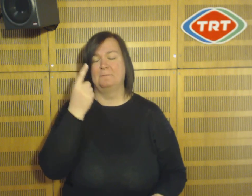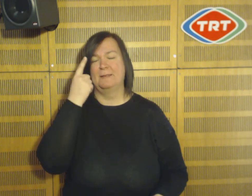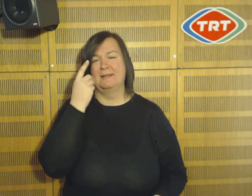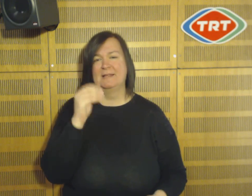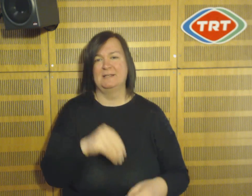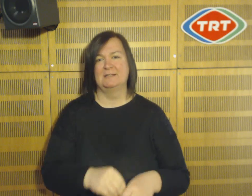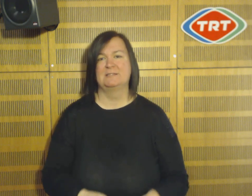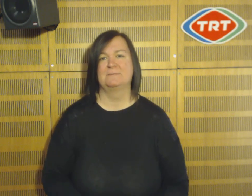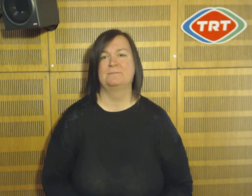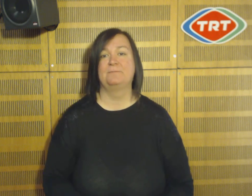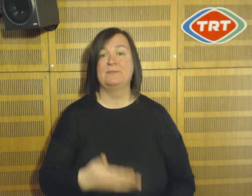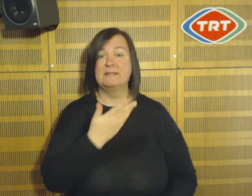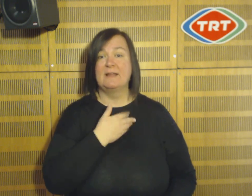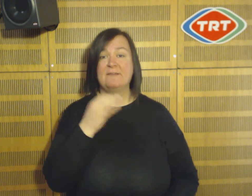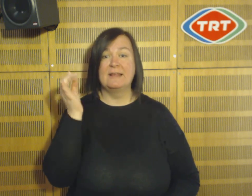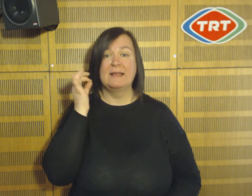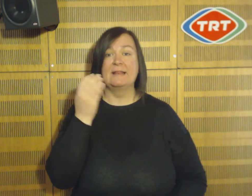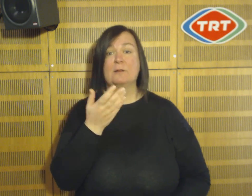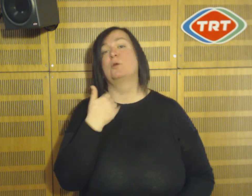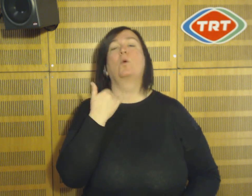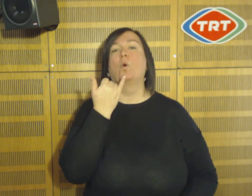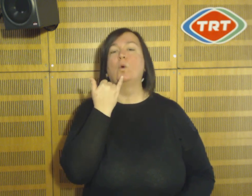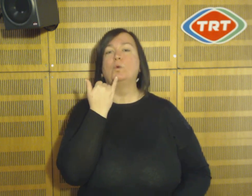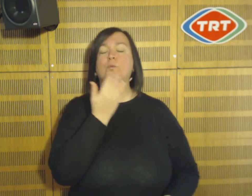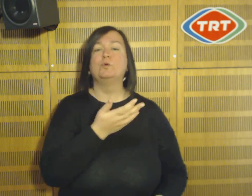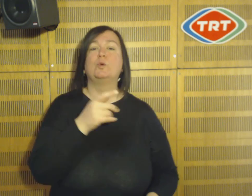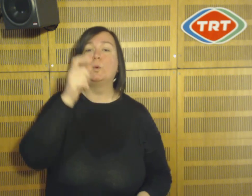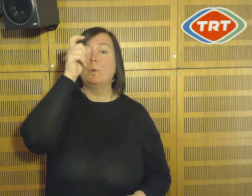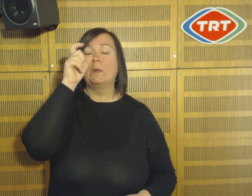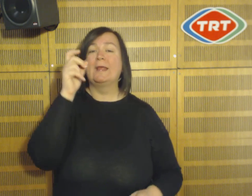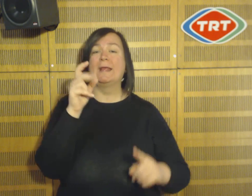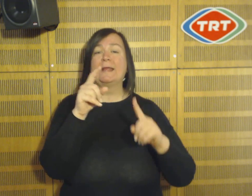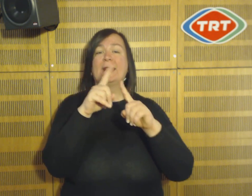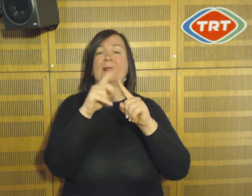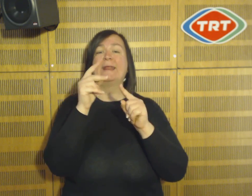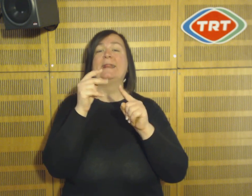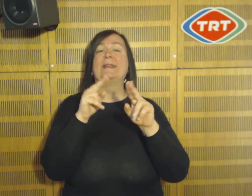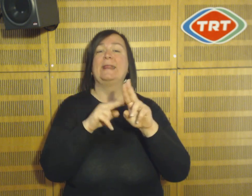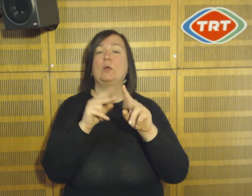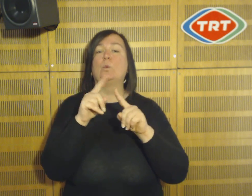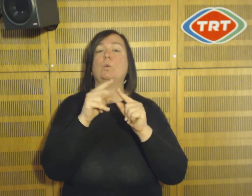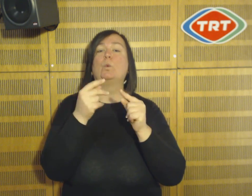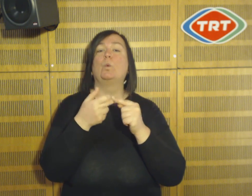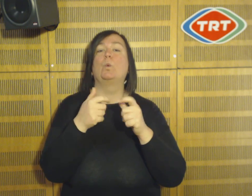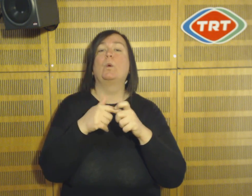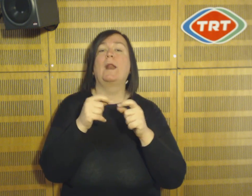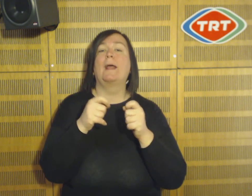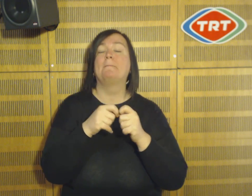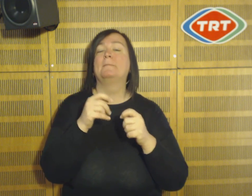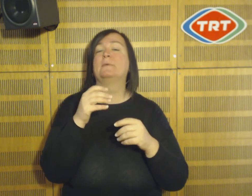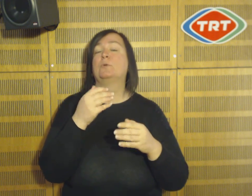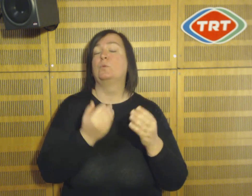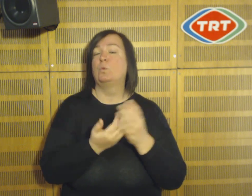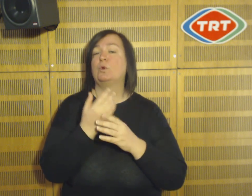ederim sevgili dinleyenler imiz konuğumuz Türkiye tik turet sendromu Gönüllüleri kurucu üyesi Çağdaş